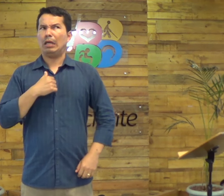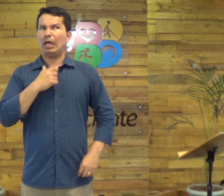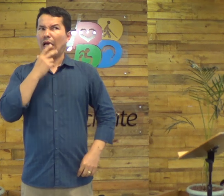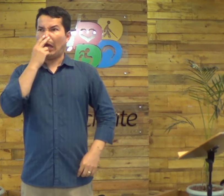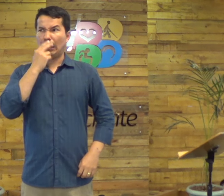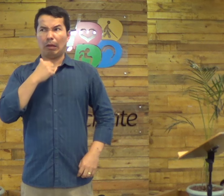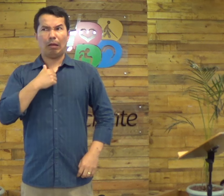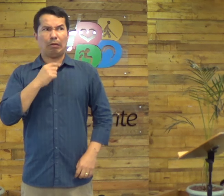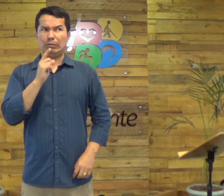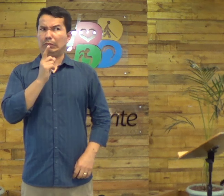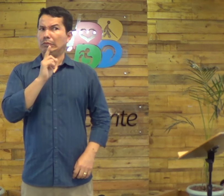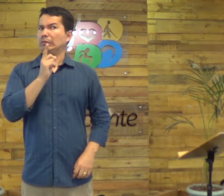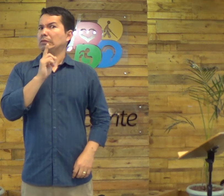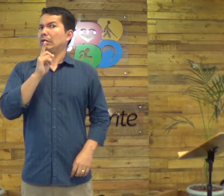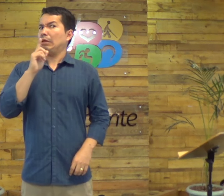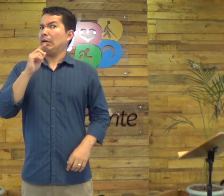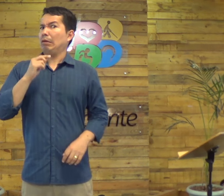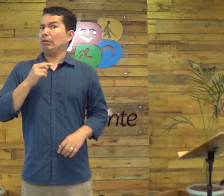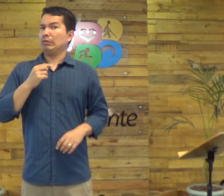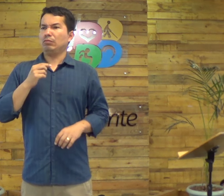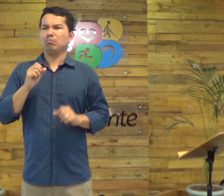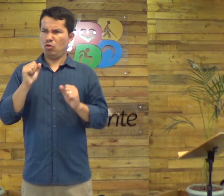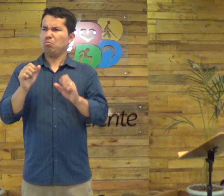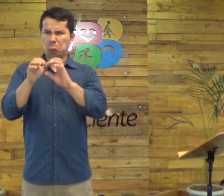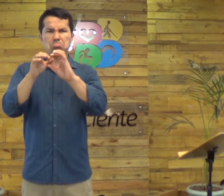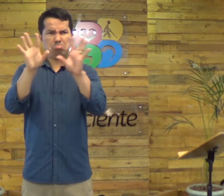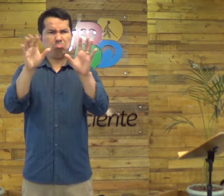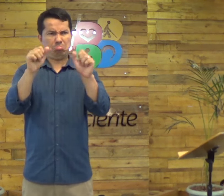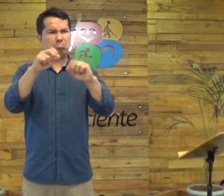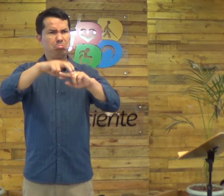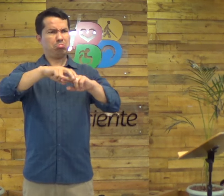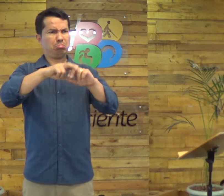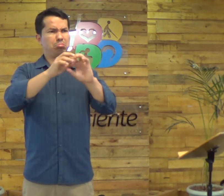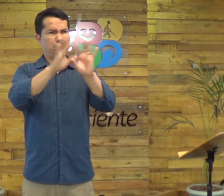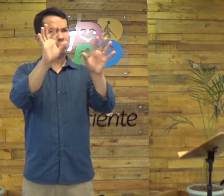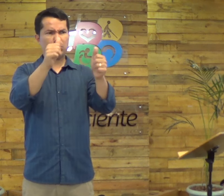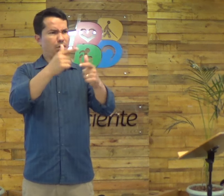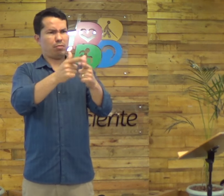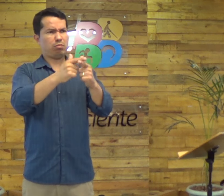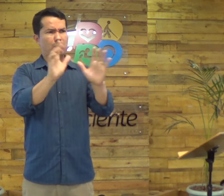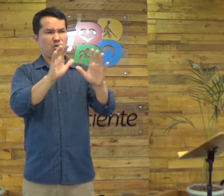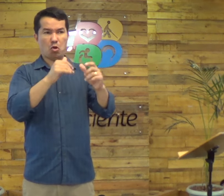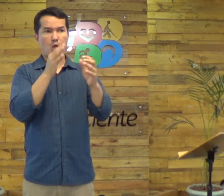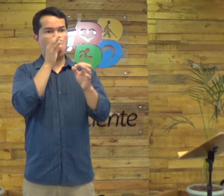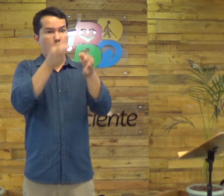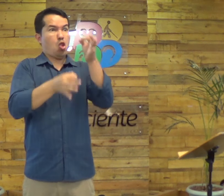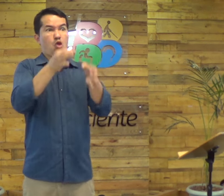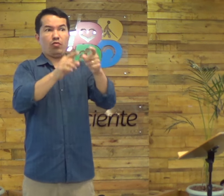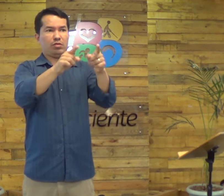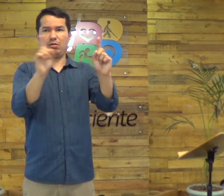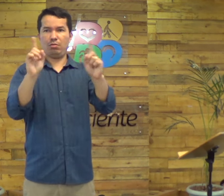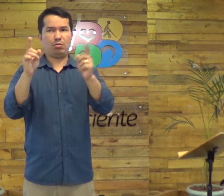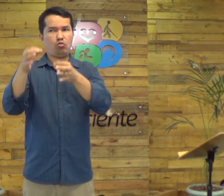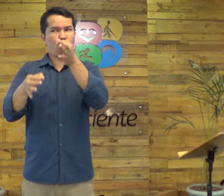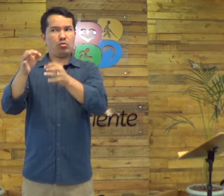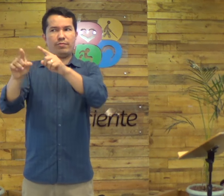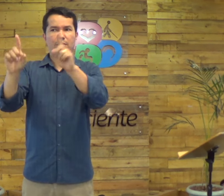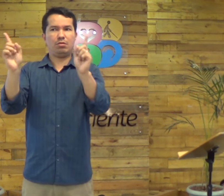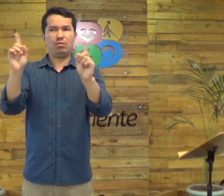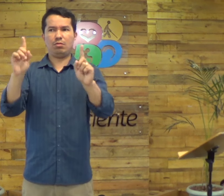se você pensa, não, mas eu acho que, eu acho que não, não tem problema, você pode sentar, eu estou te obrigando, eu não vou jogar você,